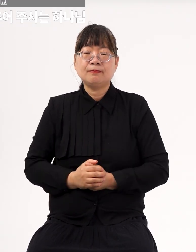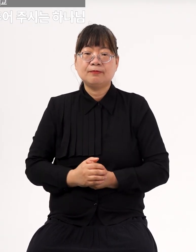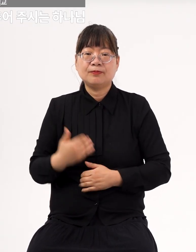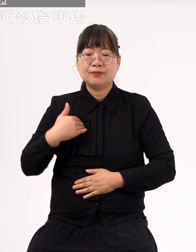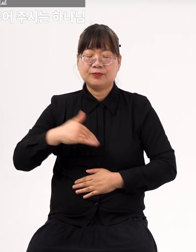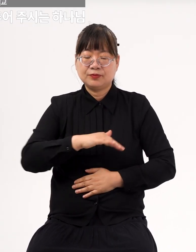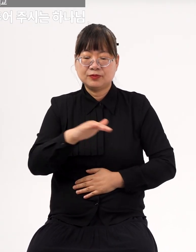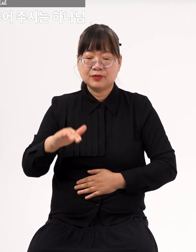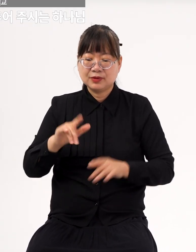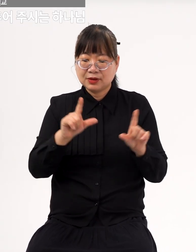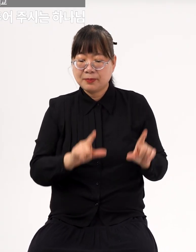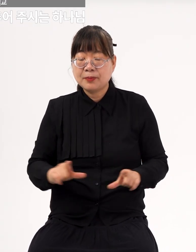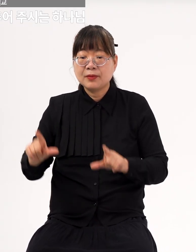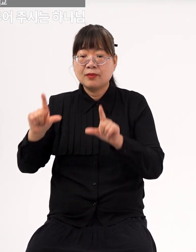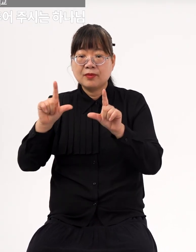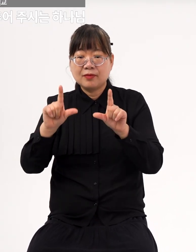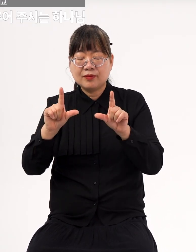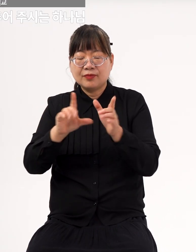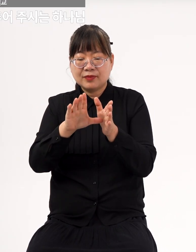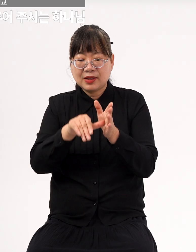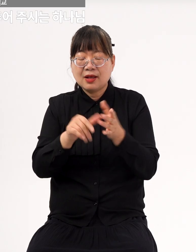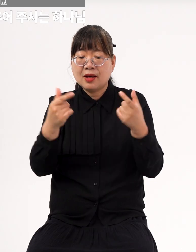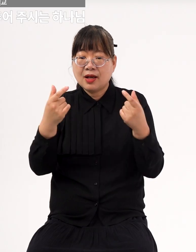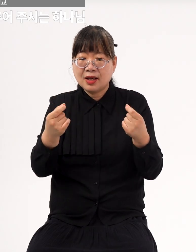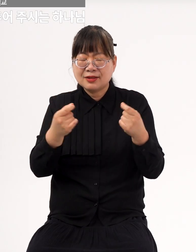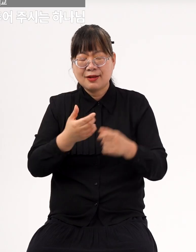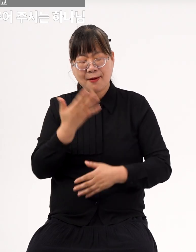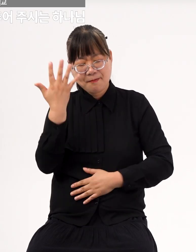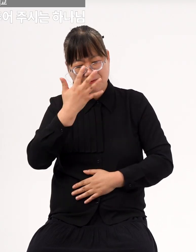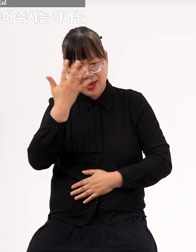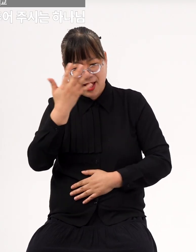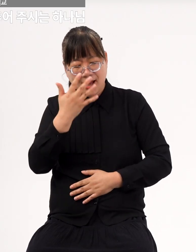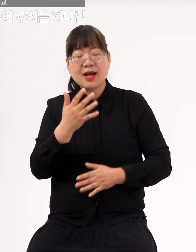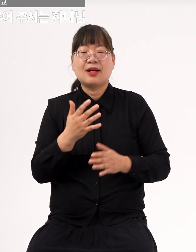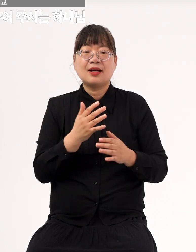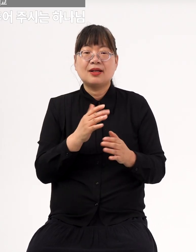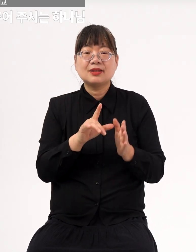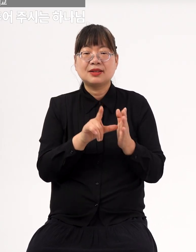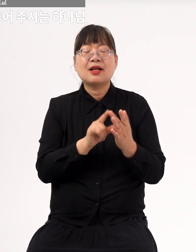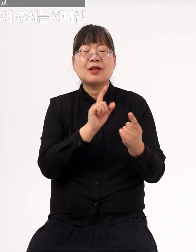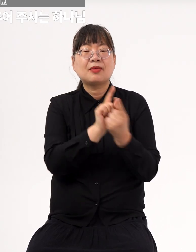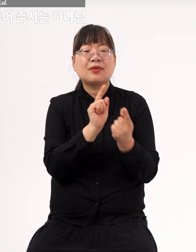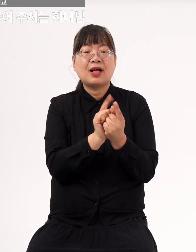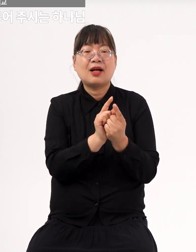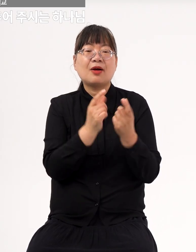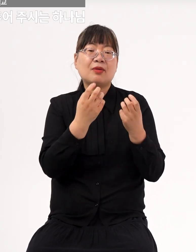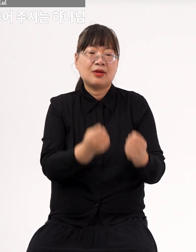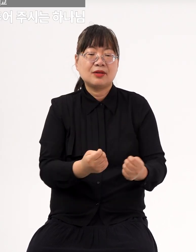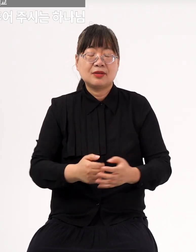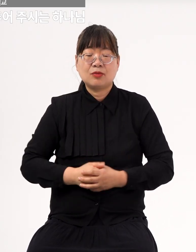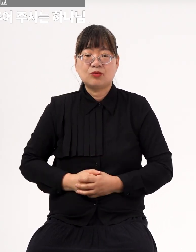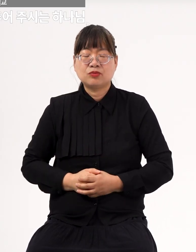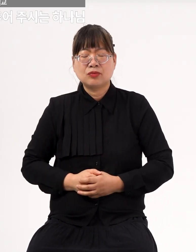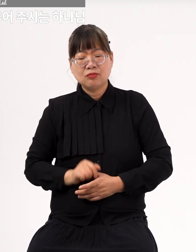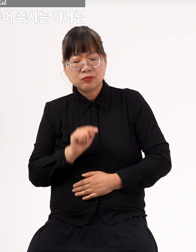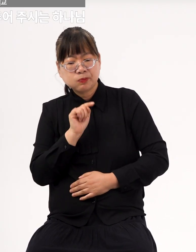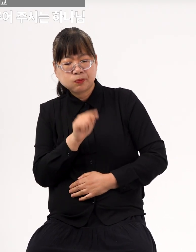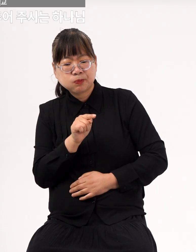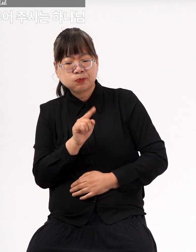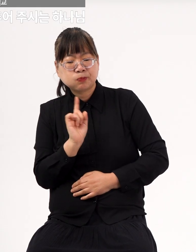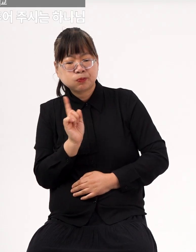우리가 살다 보면 이런 모호한 지점에 떠밀려 서게 될 때가 많아요. 이게